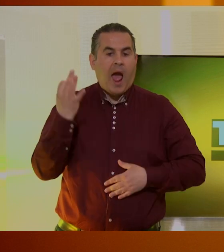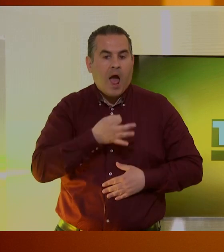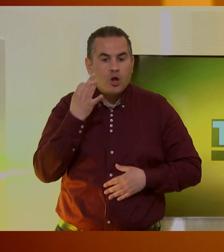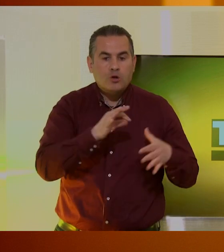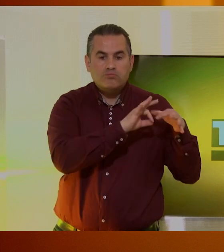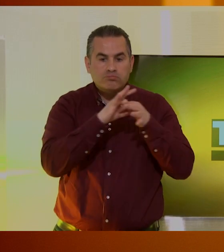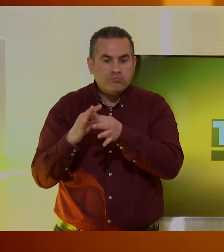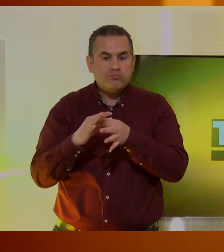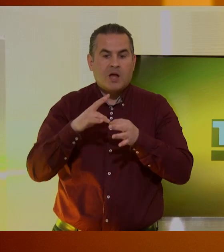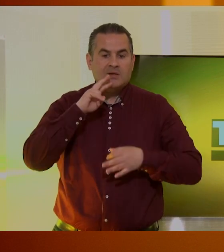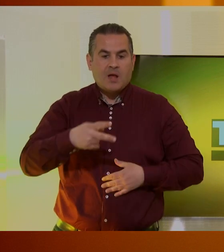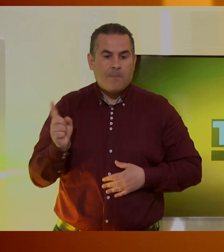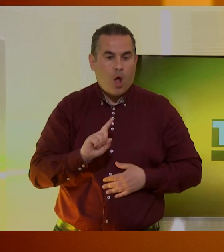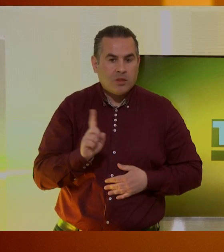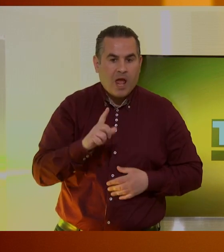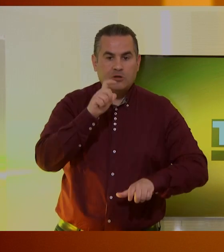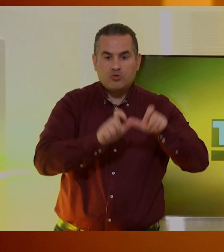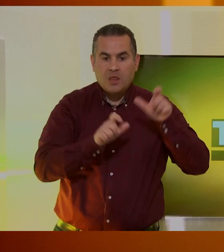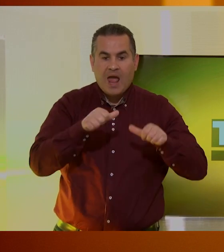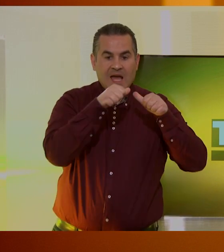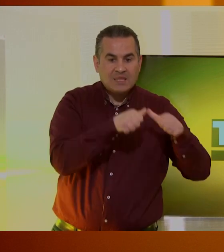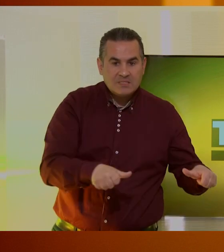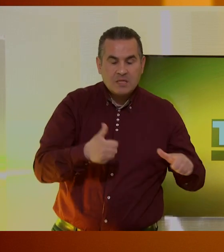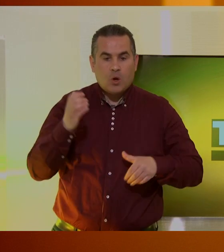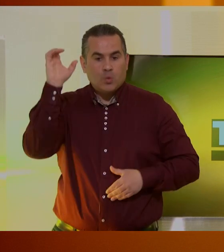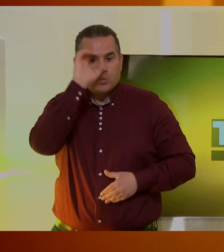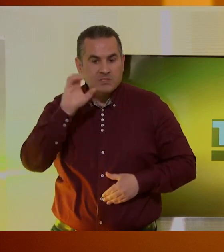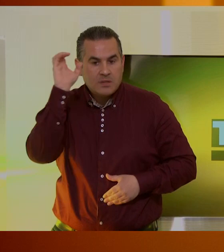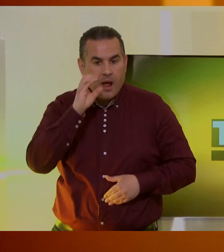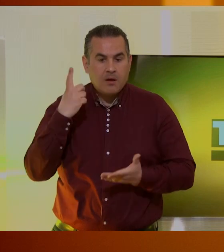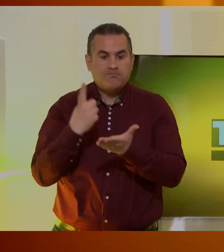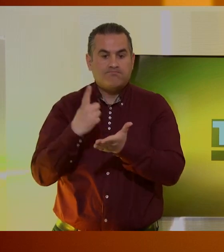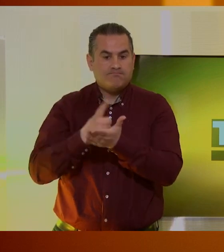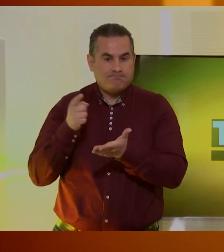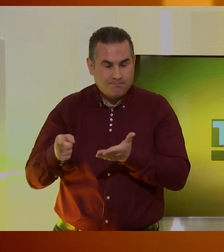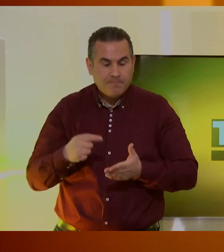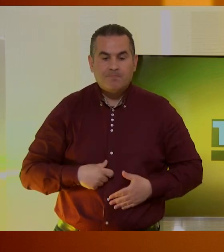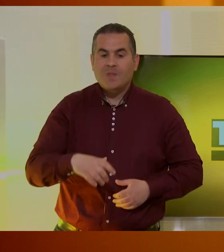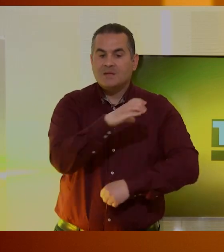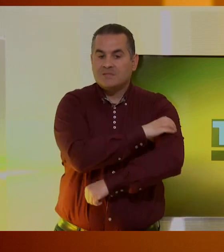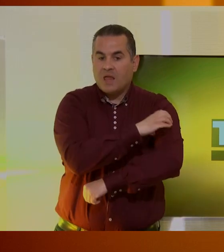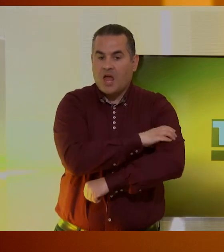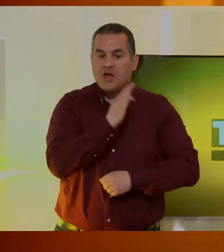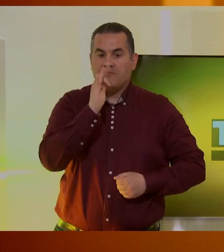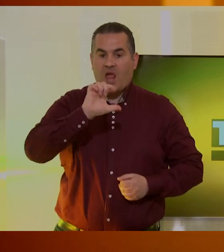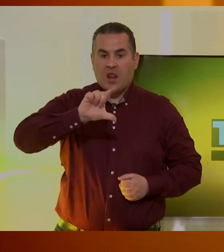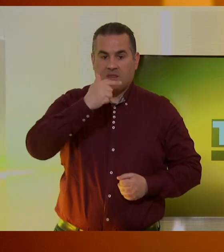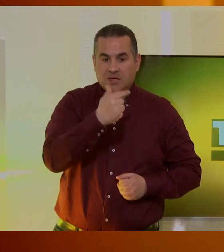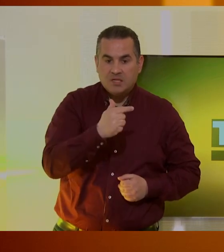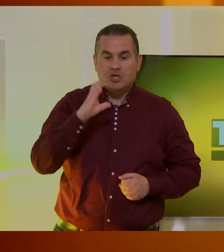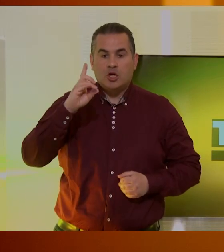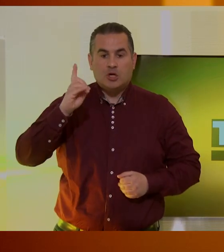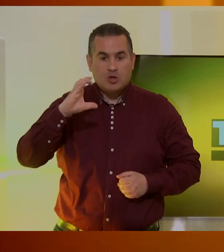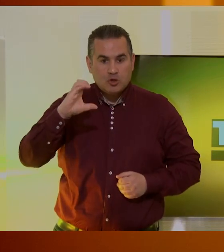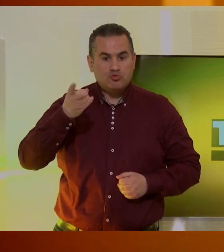prosegue nel suo impegno per garantire a tutti i sardi e non solo una migliore mobilità così come sottolinea il segretario regionale Arnaldo boeddu secondo il